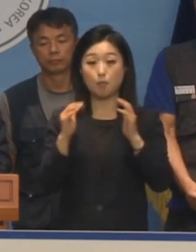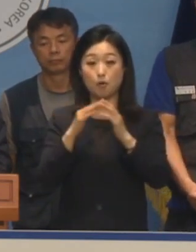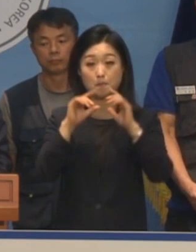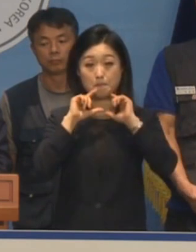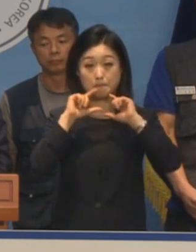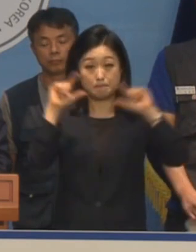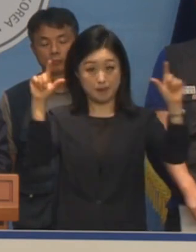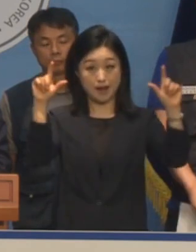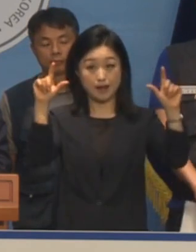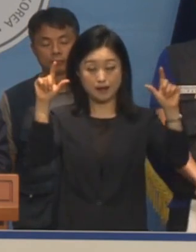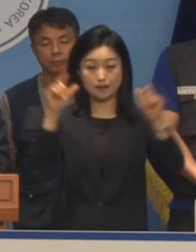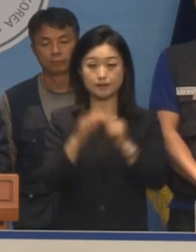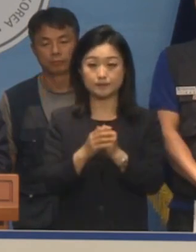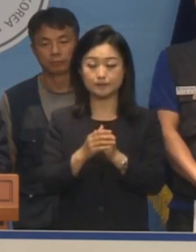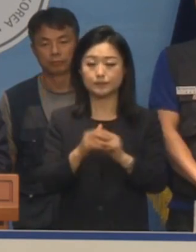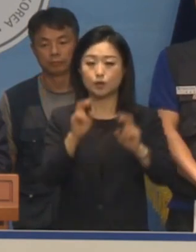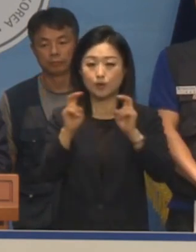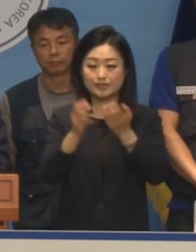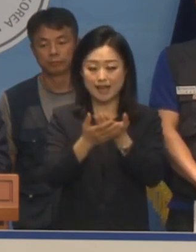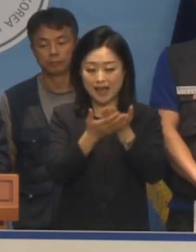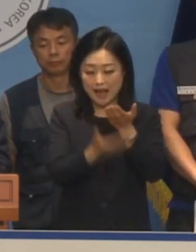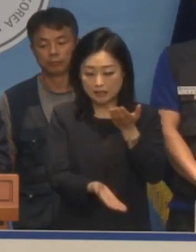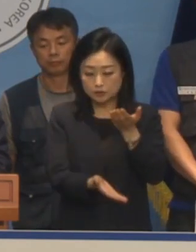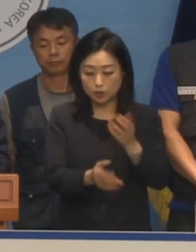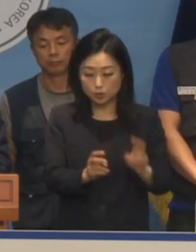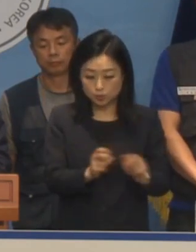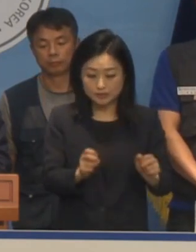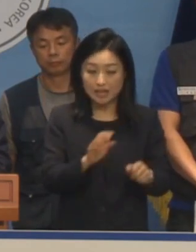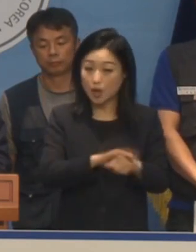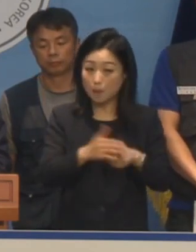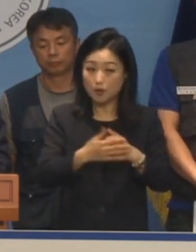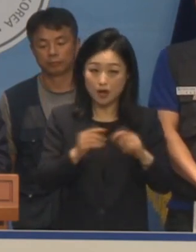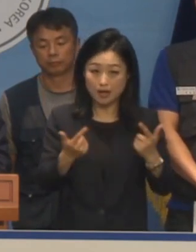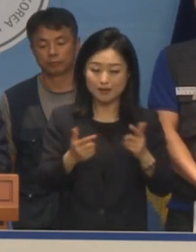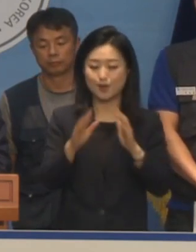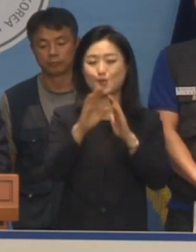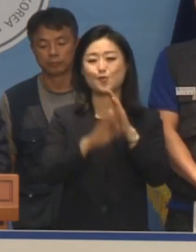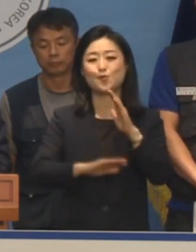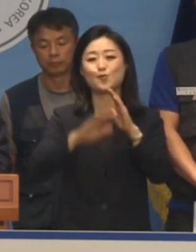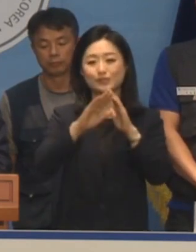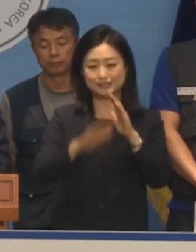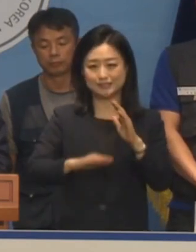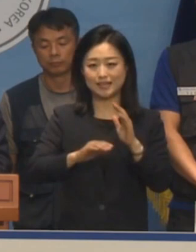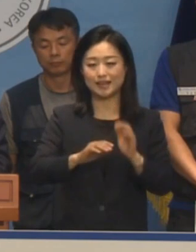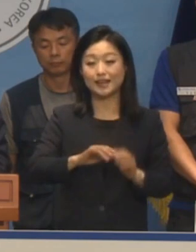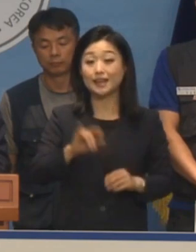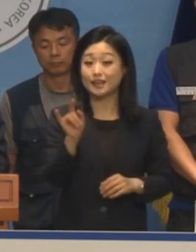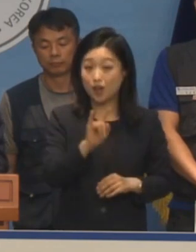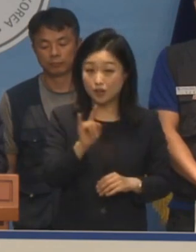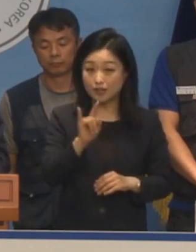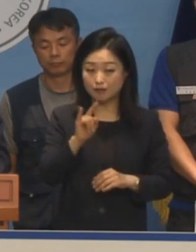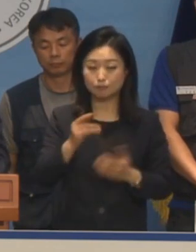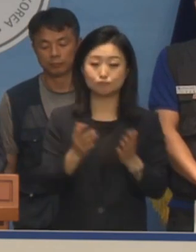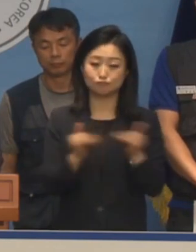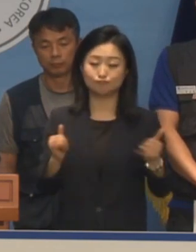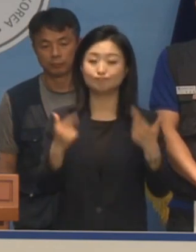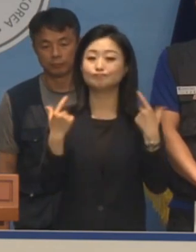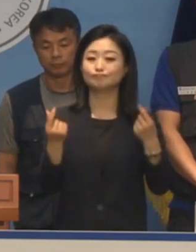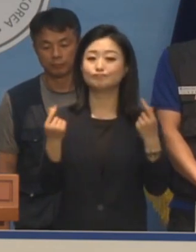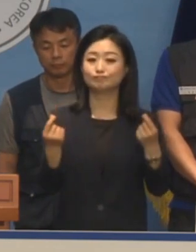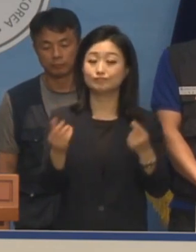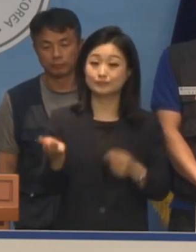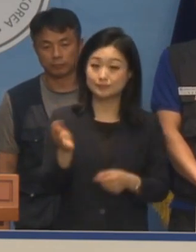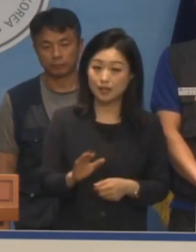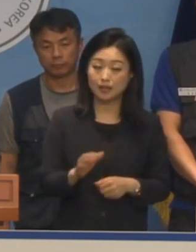인해서 산청 노동자들은 더 이상 협력 업체 노동자가 아니라 현대제철 노동자임을 확인받았습니다